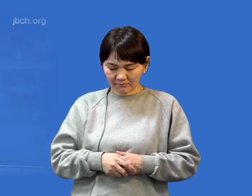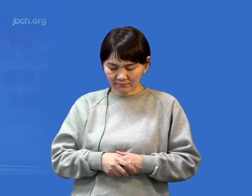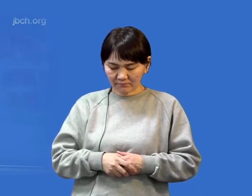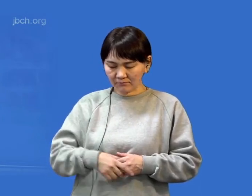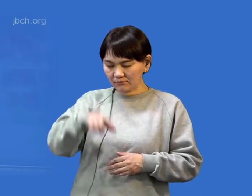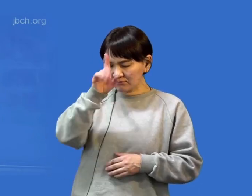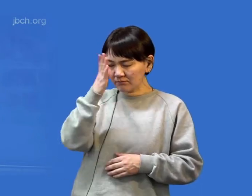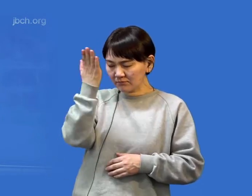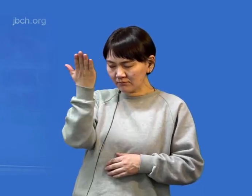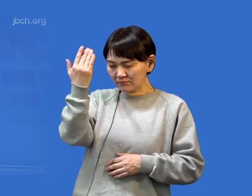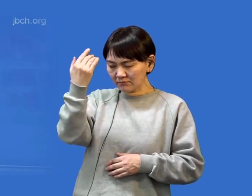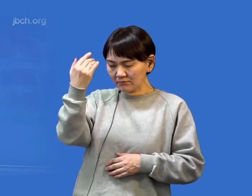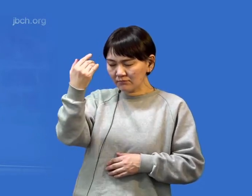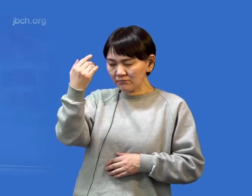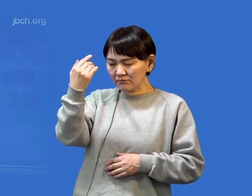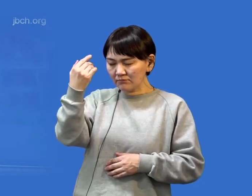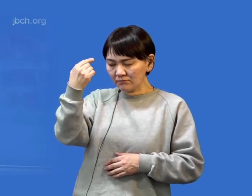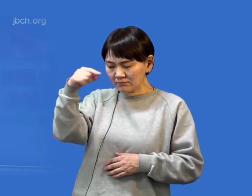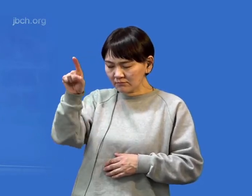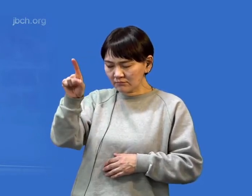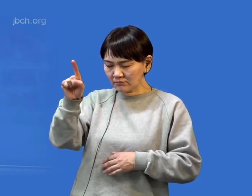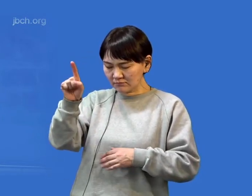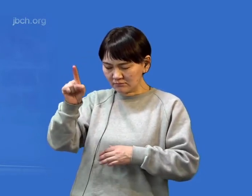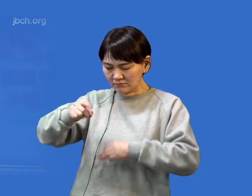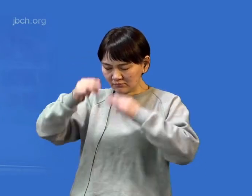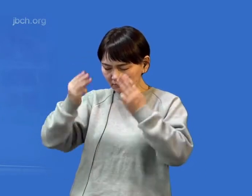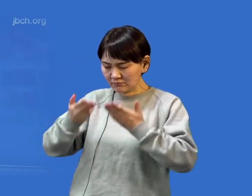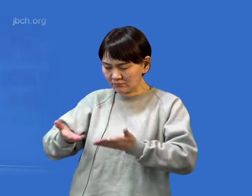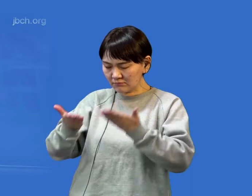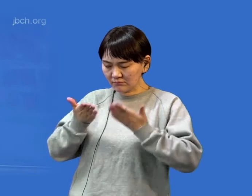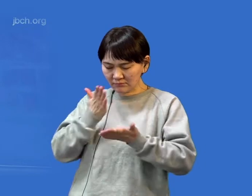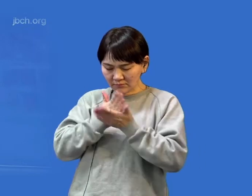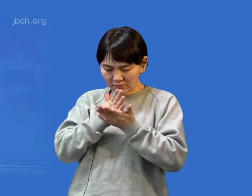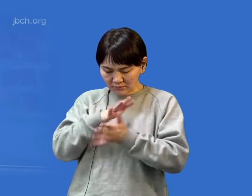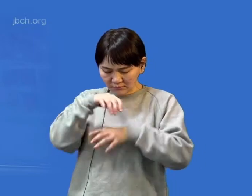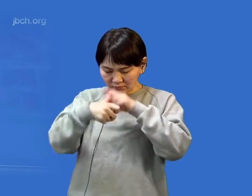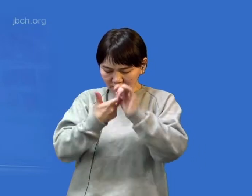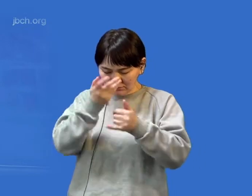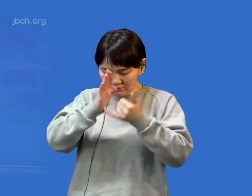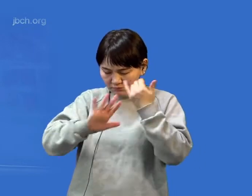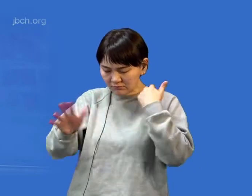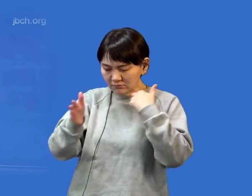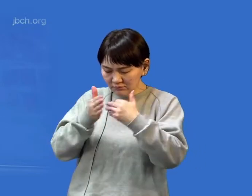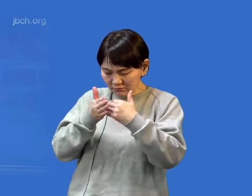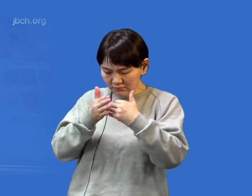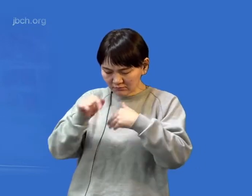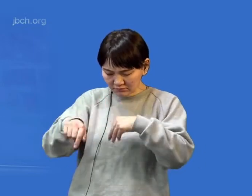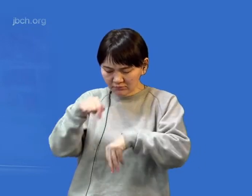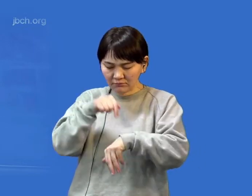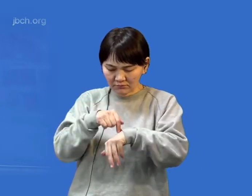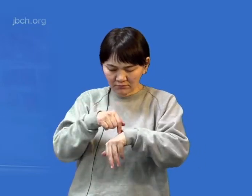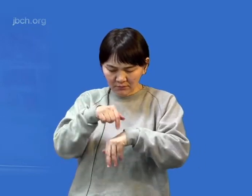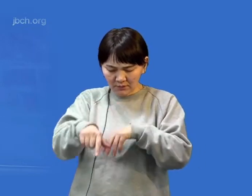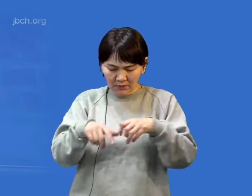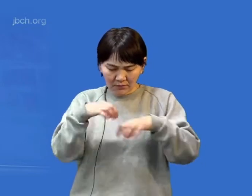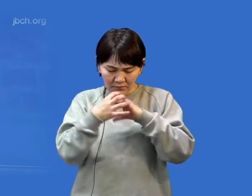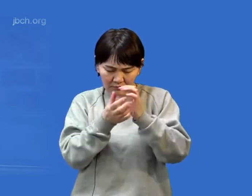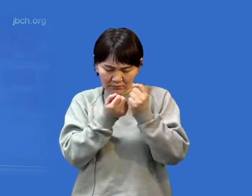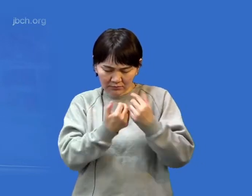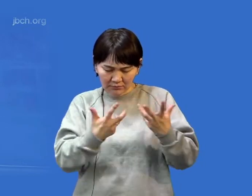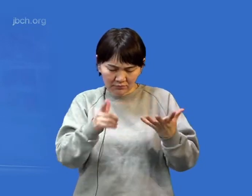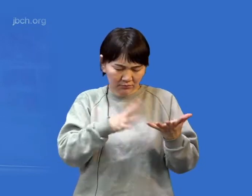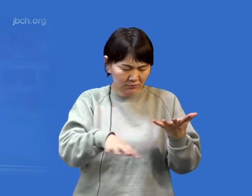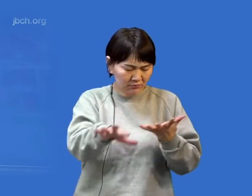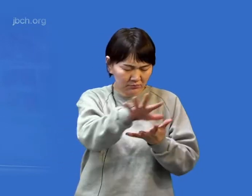Бурхан таны тогтоосон энэ төгсгөлийн үед энэ ертөнцийн олон хүмүүс дундаас биднийг төрүүлэн дуудаж аварч